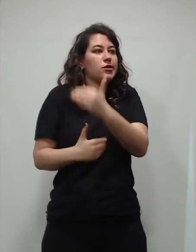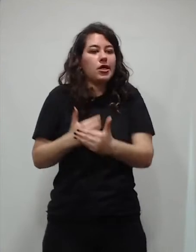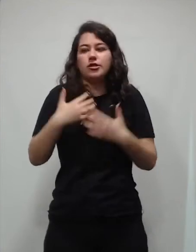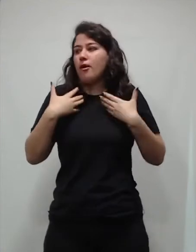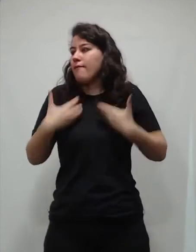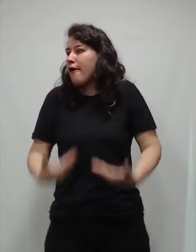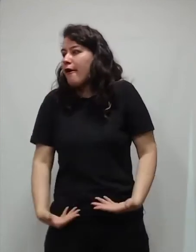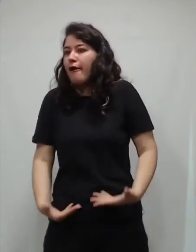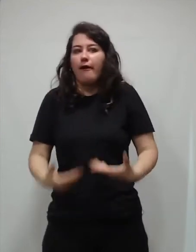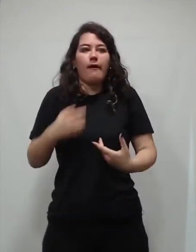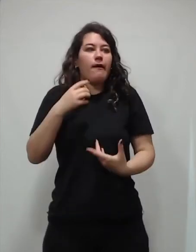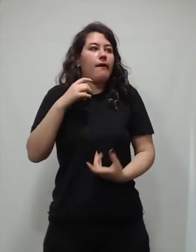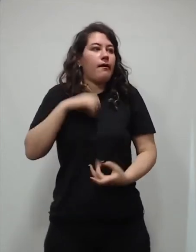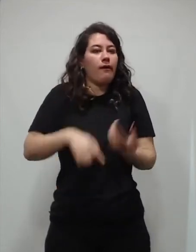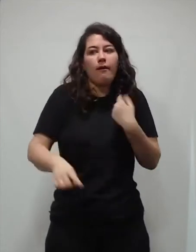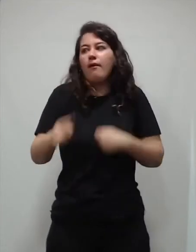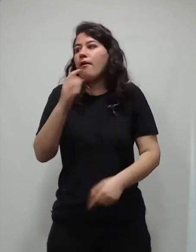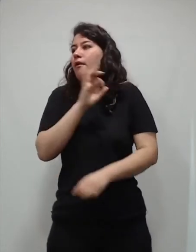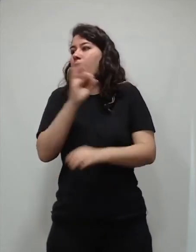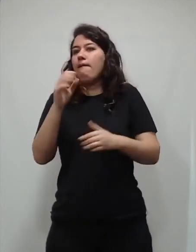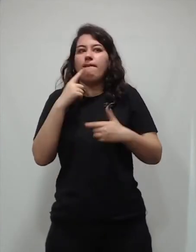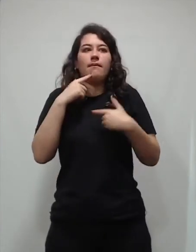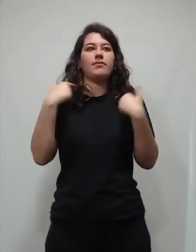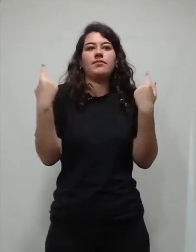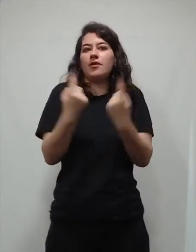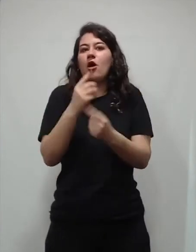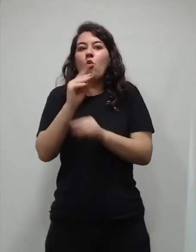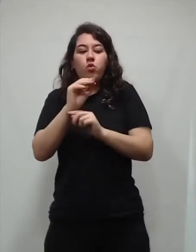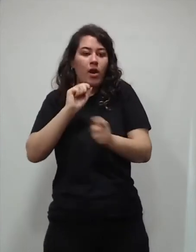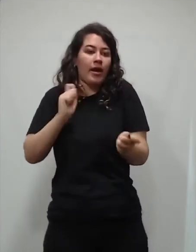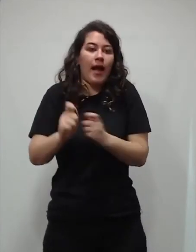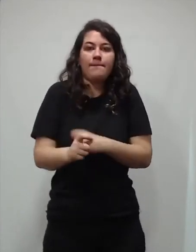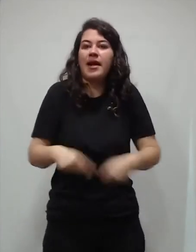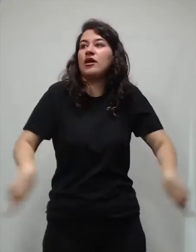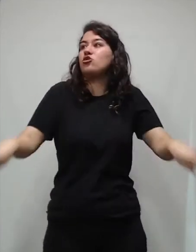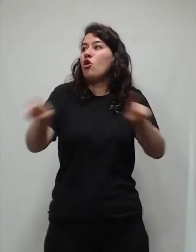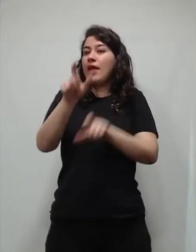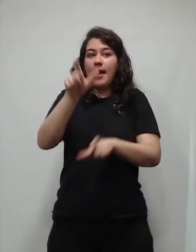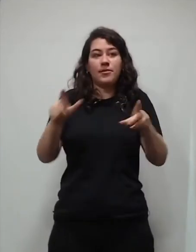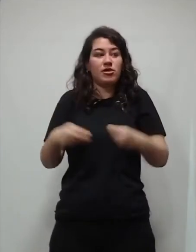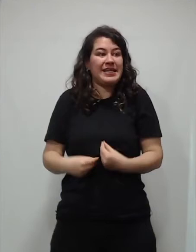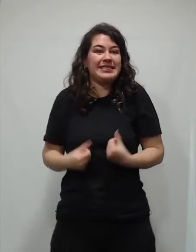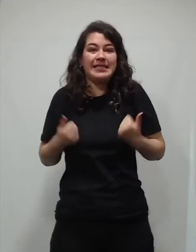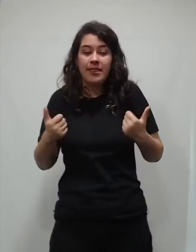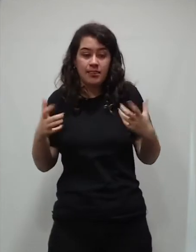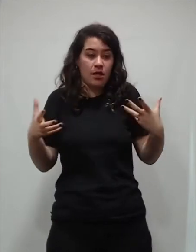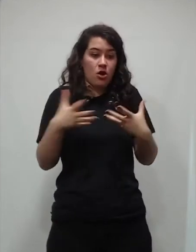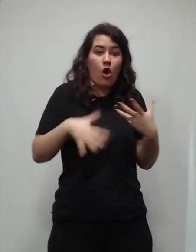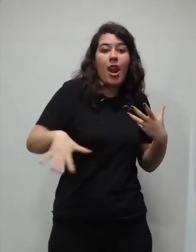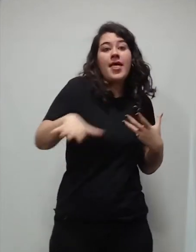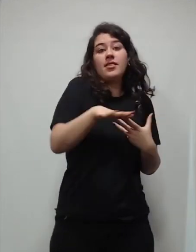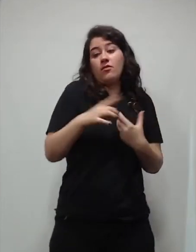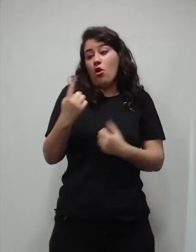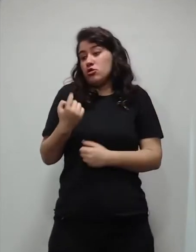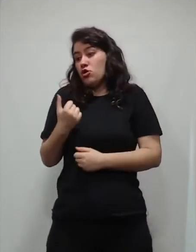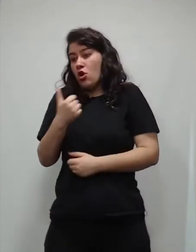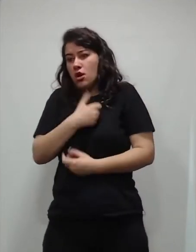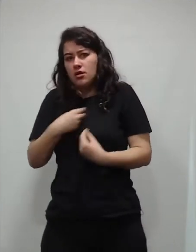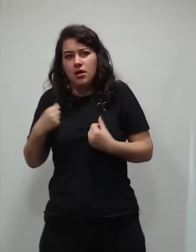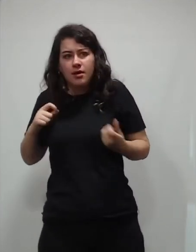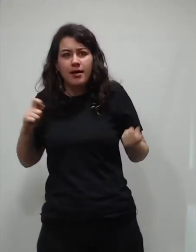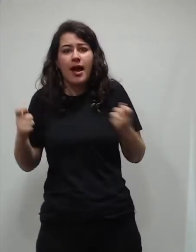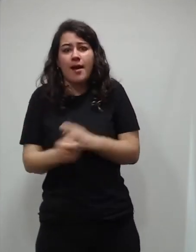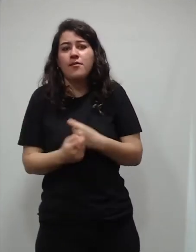ideológicos, culturales, que nos abordan a todos y tienen efectos en todos y todas, colectiva e individualmente,